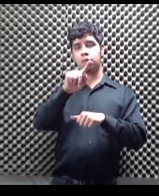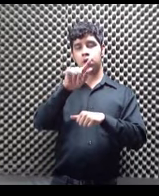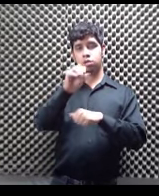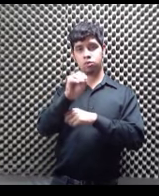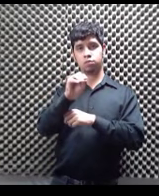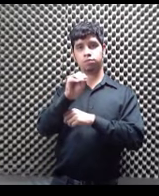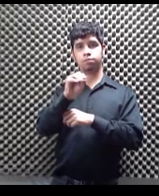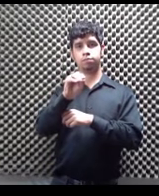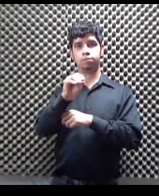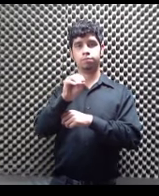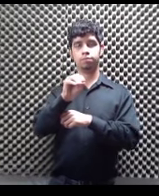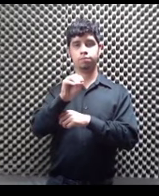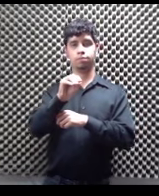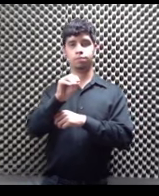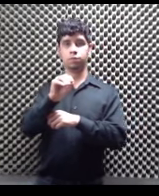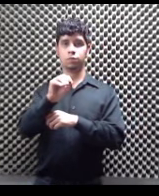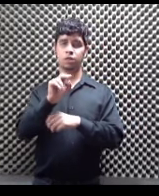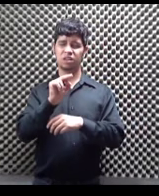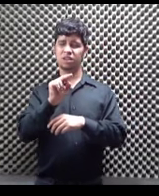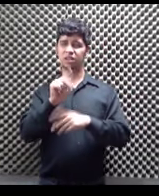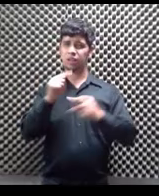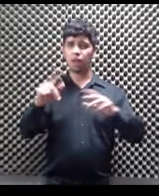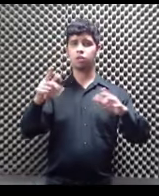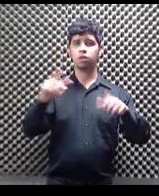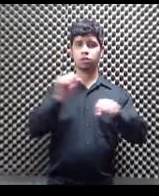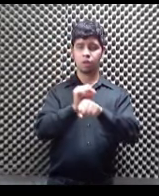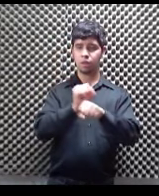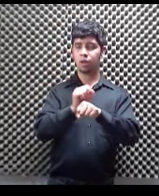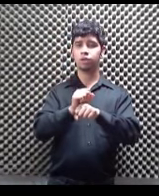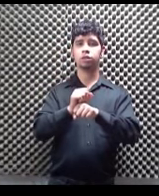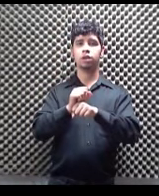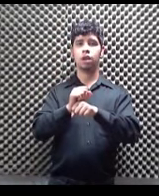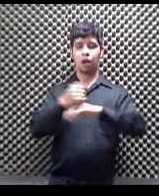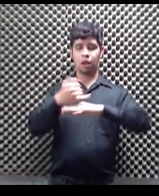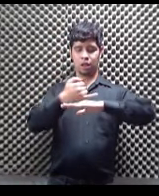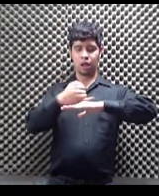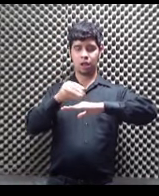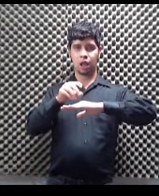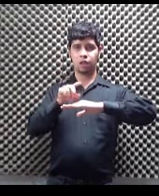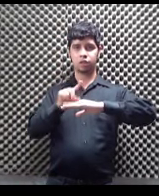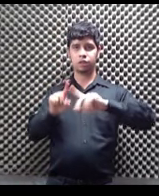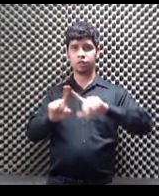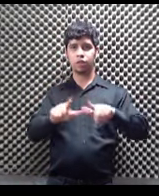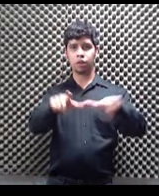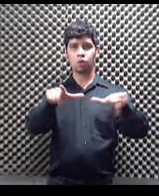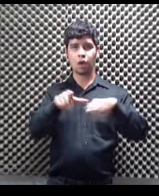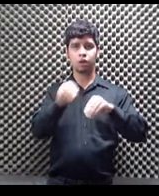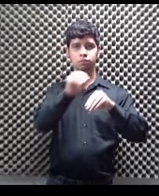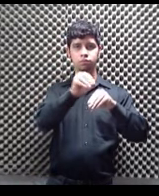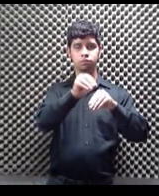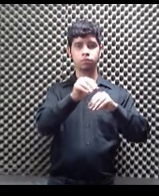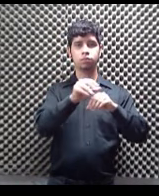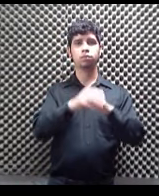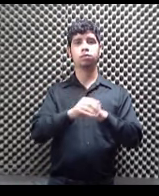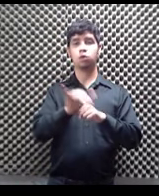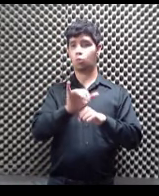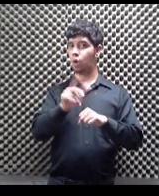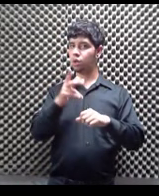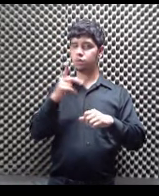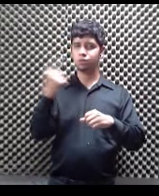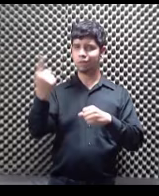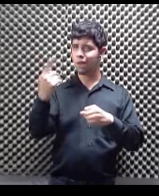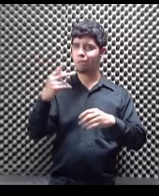ha sido la misión de llevarlo a otras partes de la isla. Claro. En este caso, pues siempre Ponce ha sido